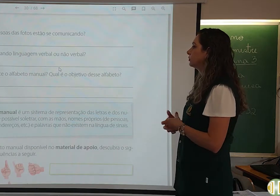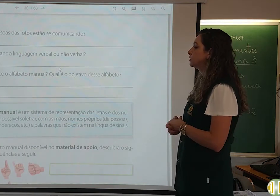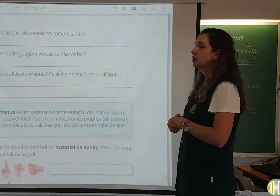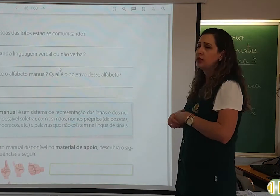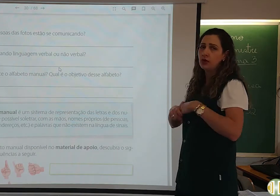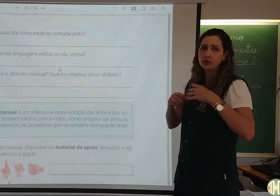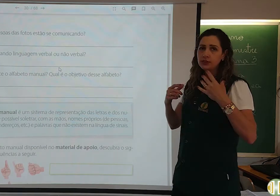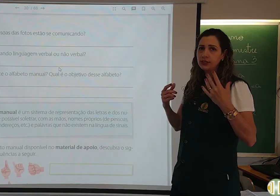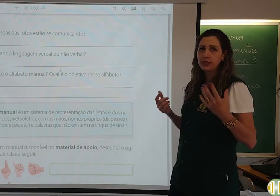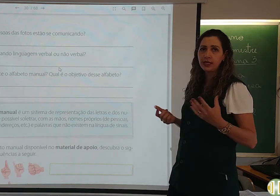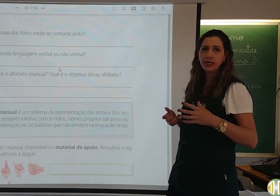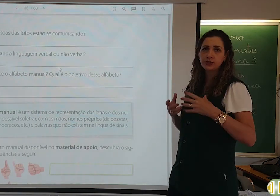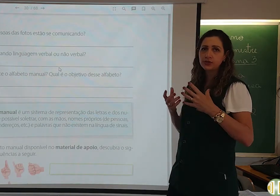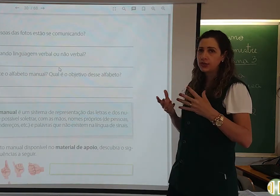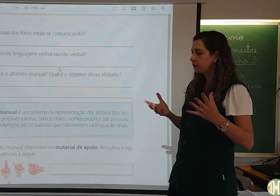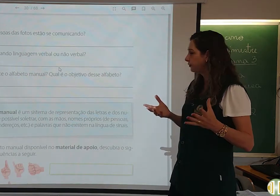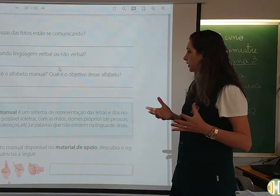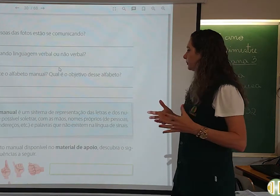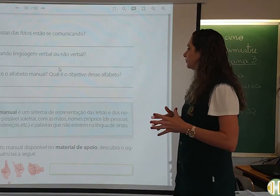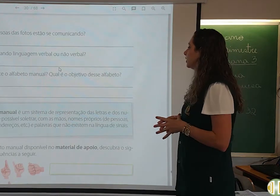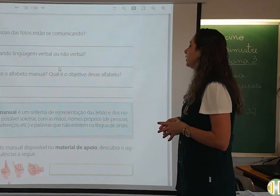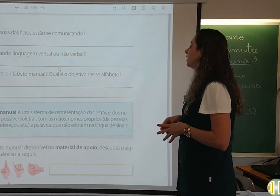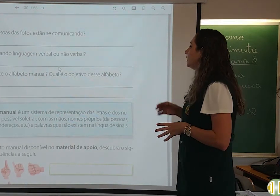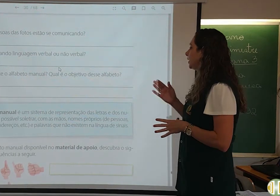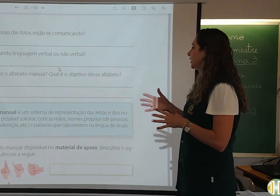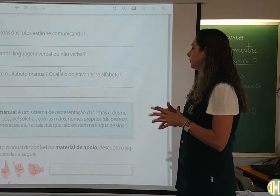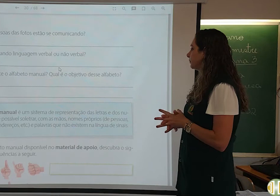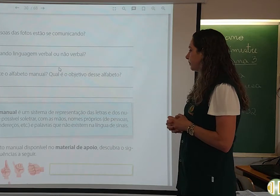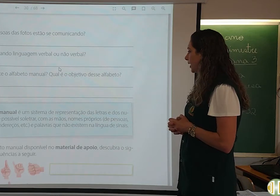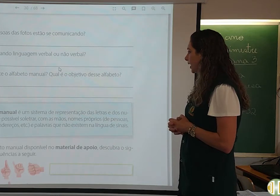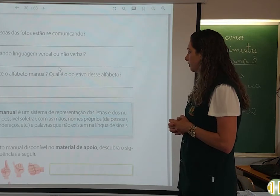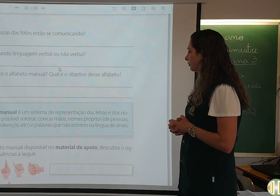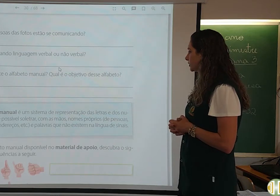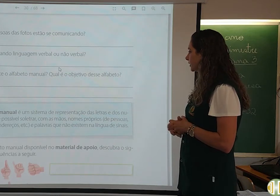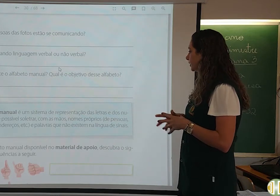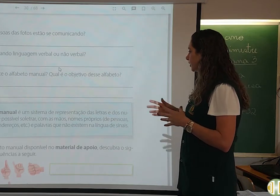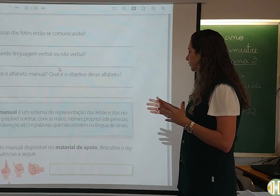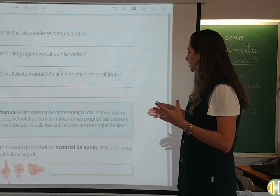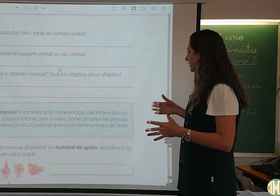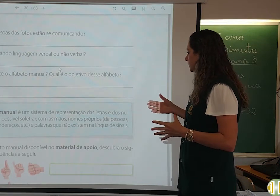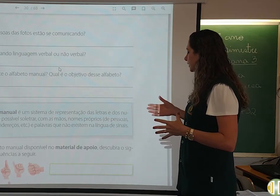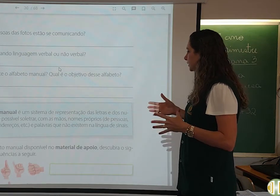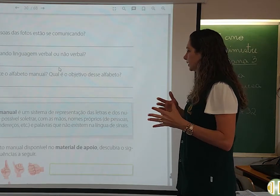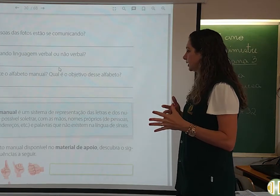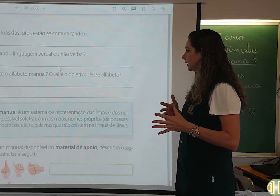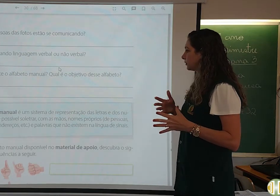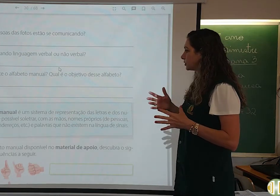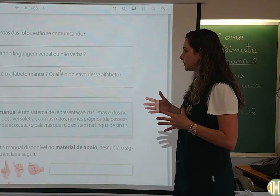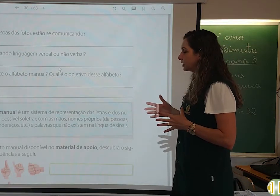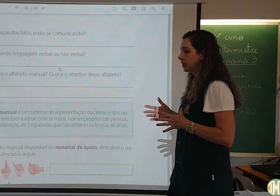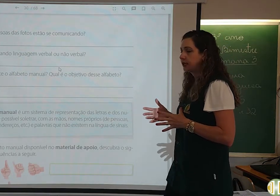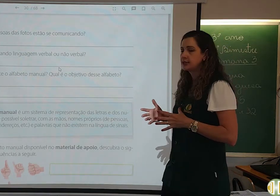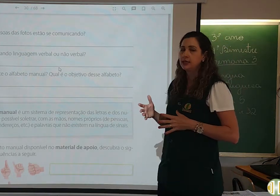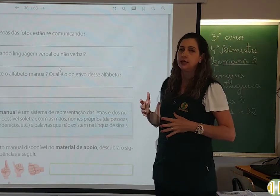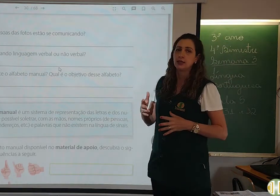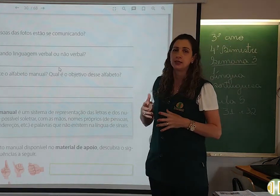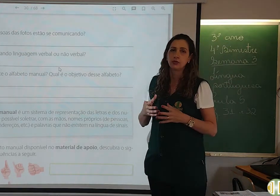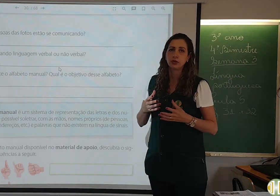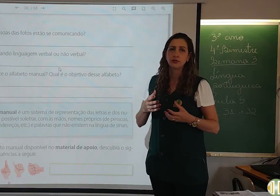rótulos, os endereços, enfim, e palavras que não existem na língua de sinais. Então, quando